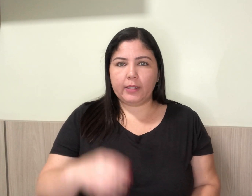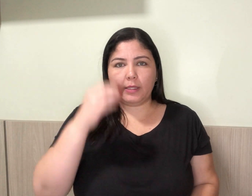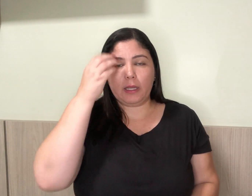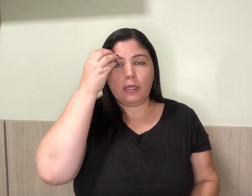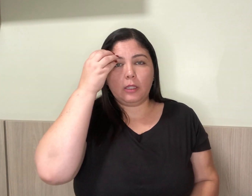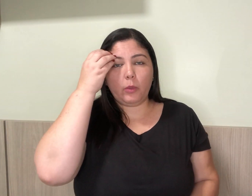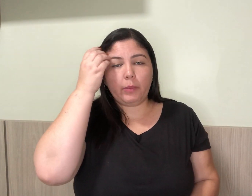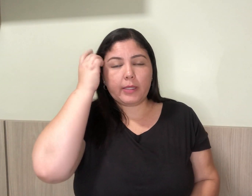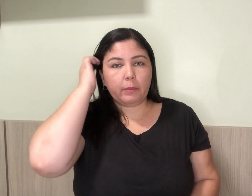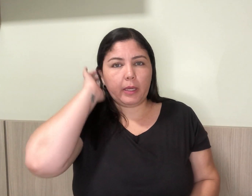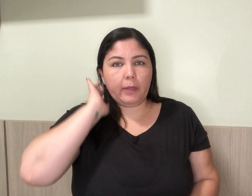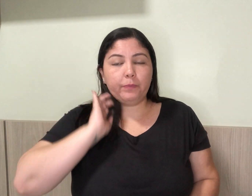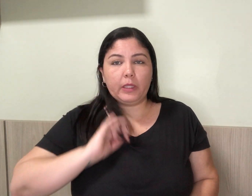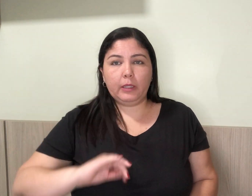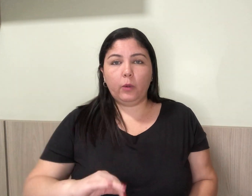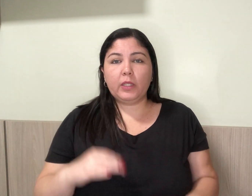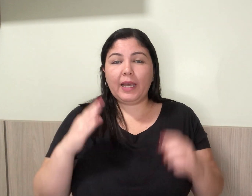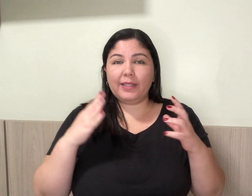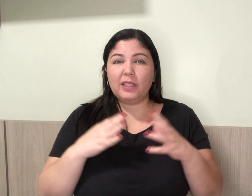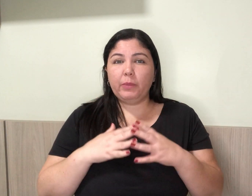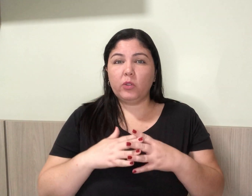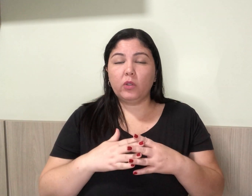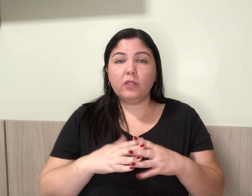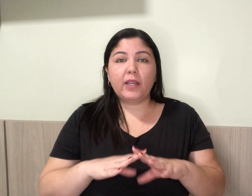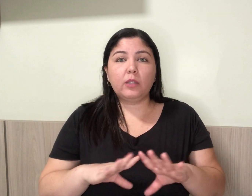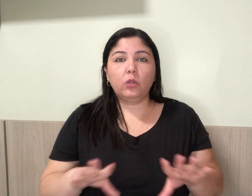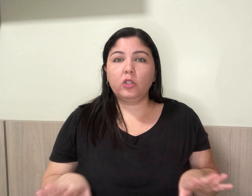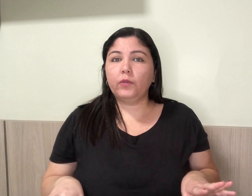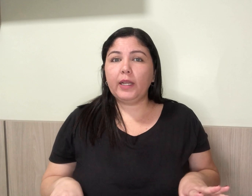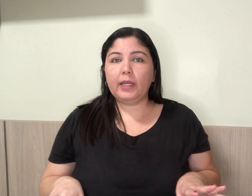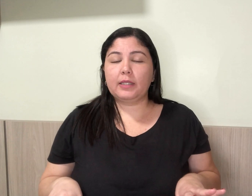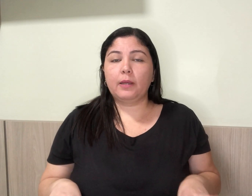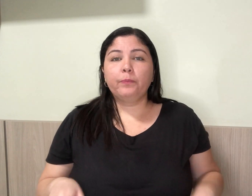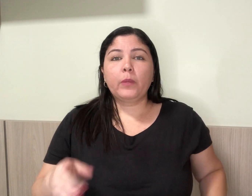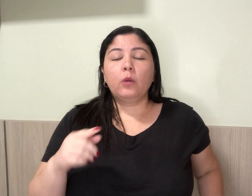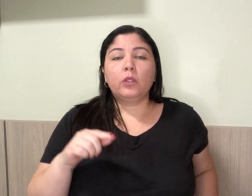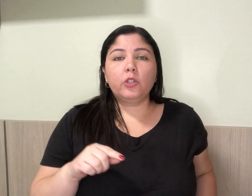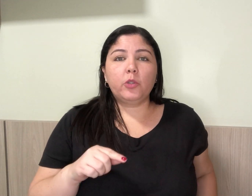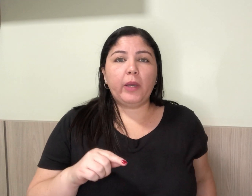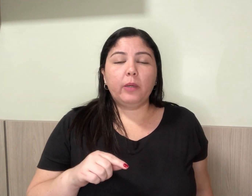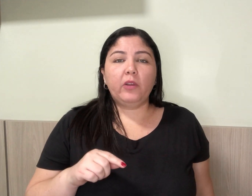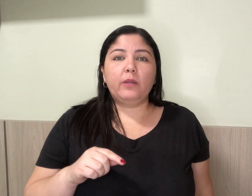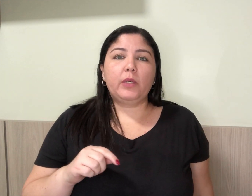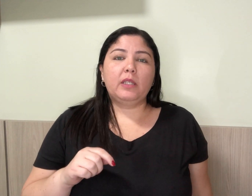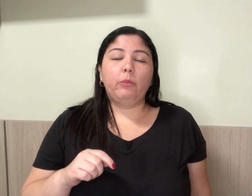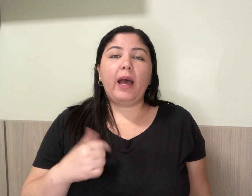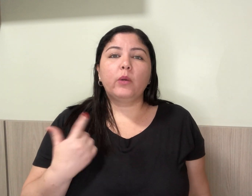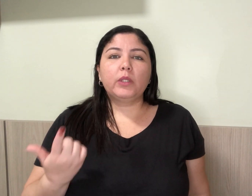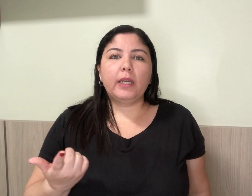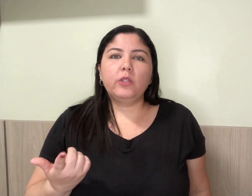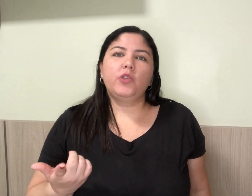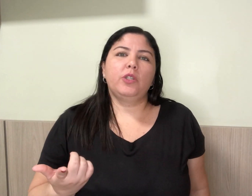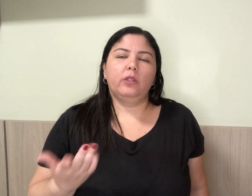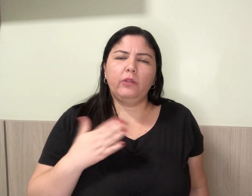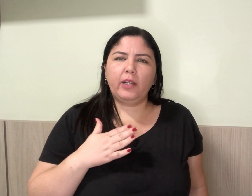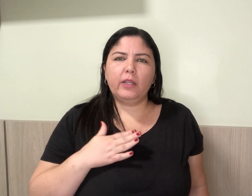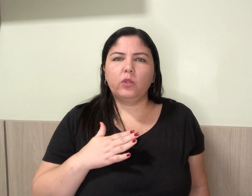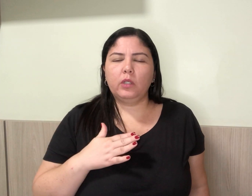frases. Deu para perceber, então, que essas expressões fazem toda a diferença. Quando a gente pega para falar, por exemplo, eu entendi. Eu até falei isso no